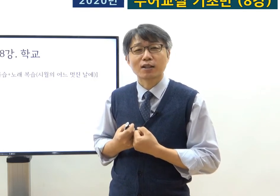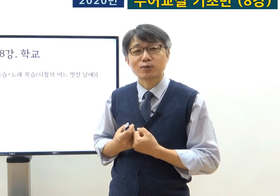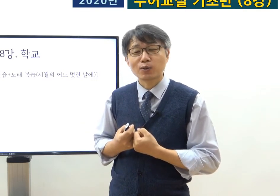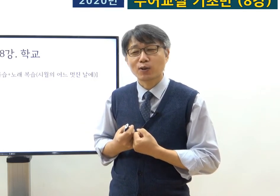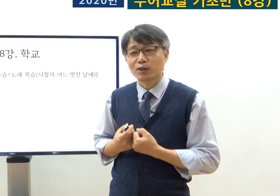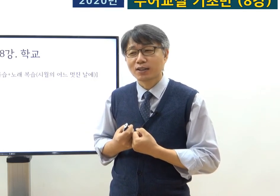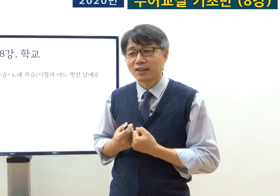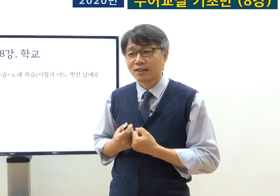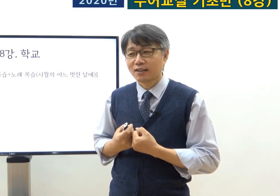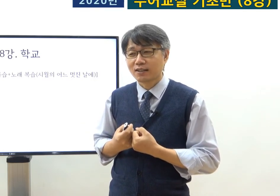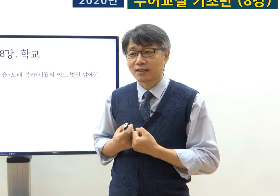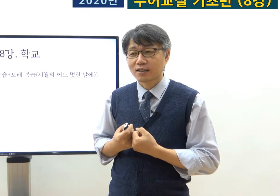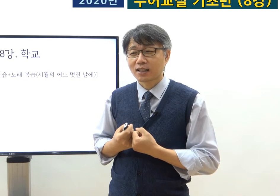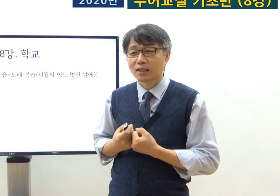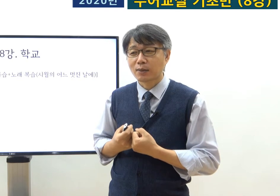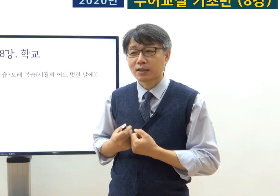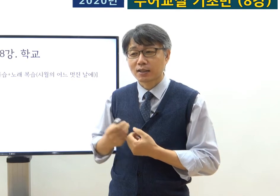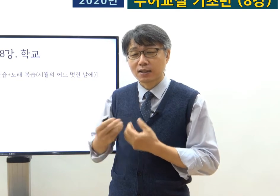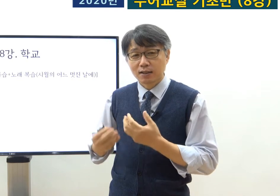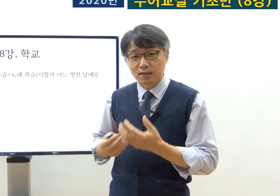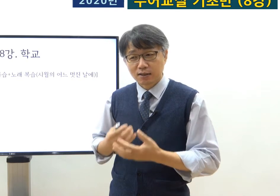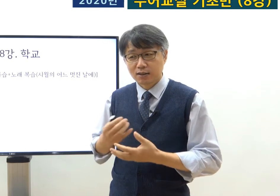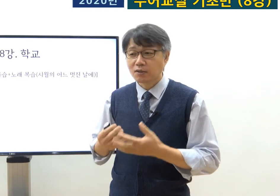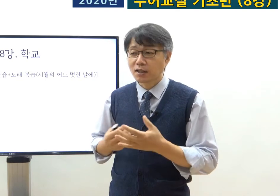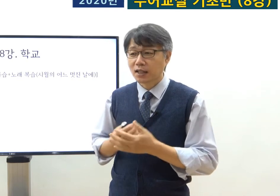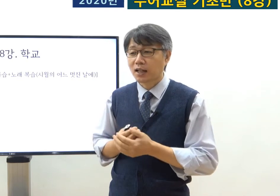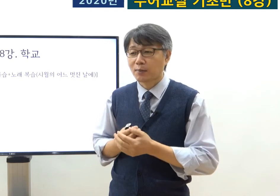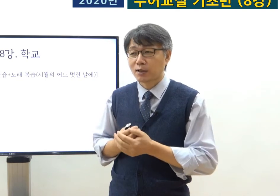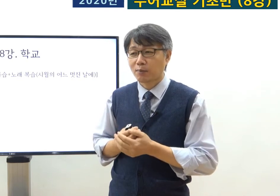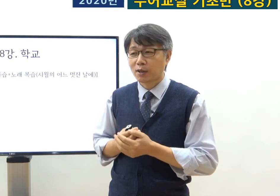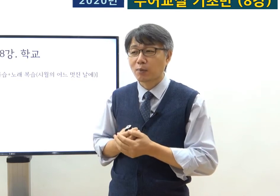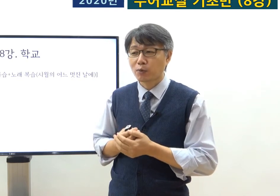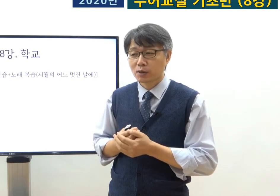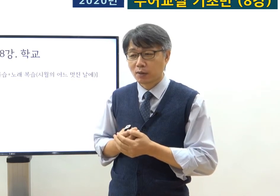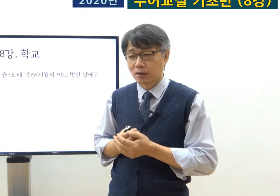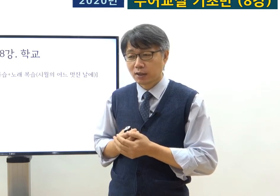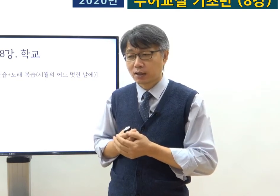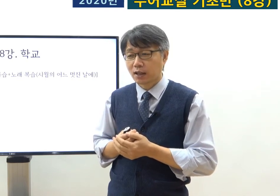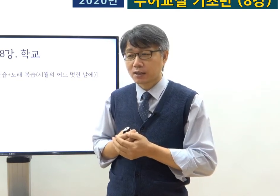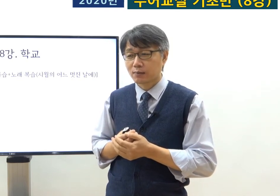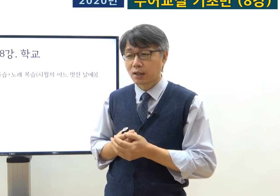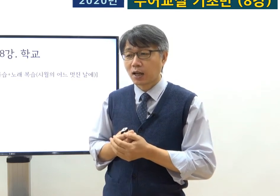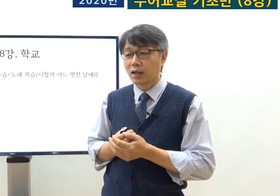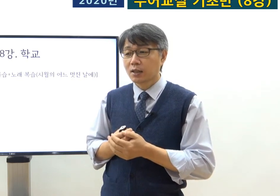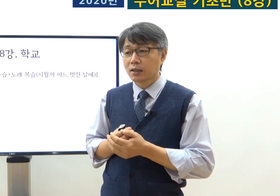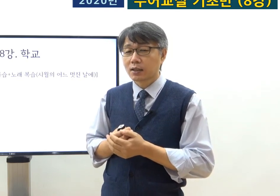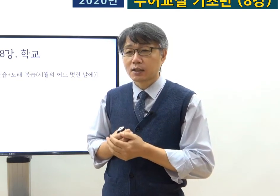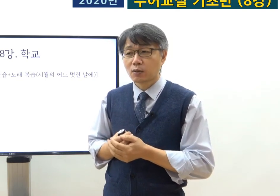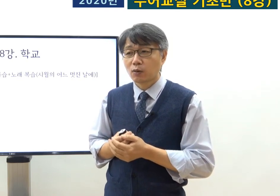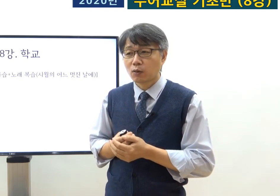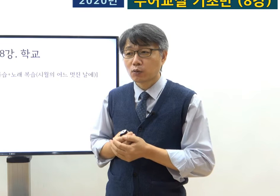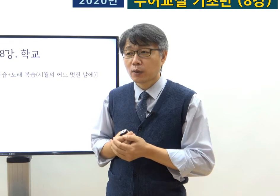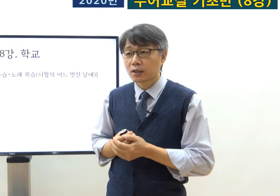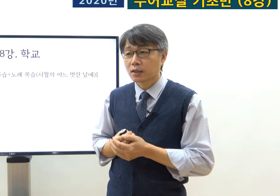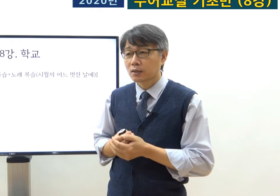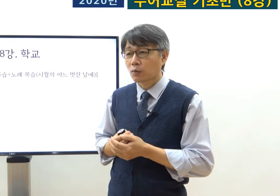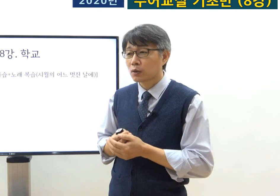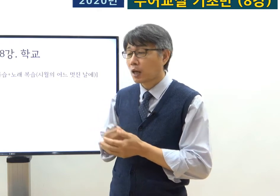몰라가지고요. 그렇긴 하지만 이제 천천히 따라가면서 한번 해보시면 될 것 같습니다. 그리고 두 번째는 오늘 학교에